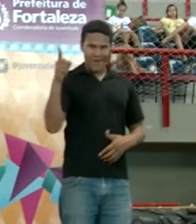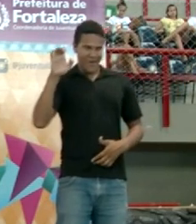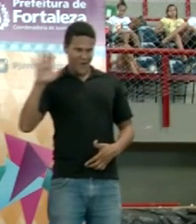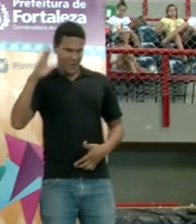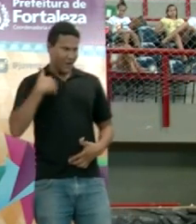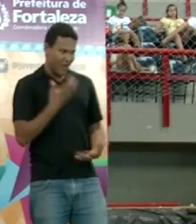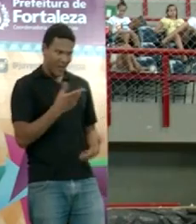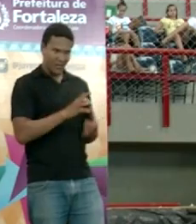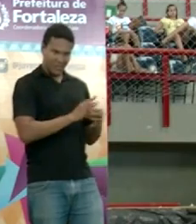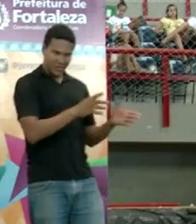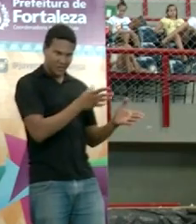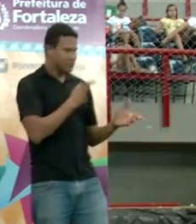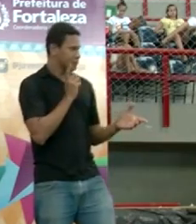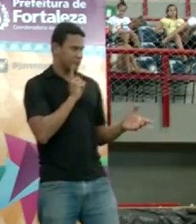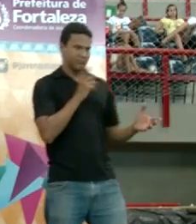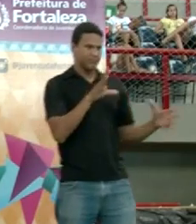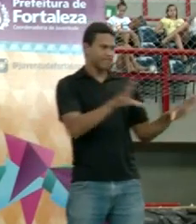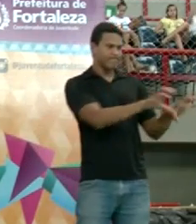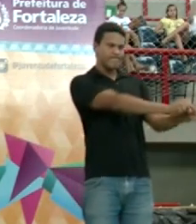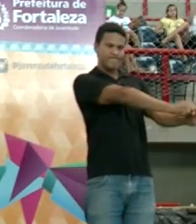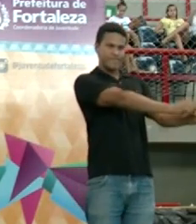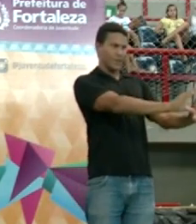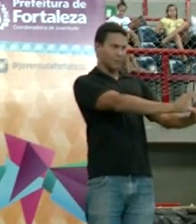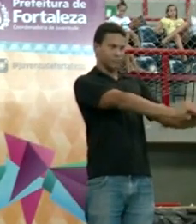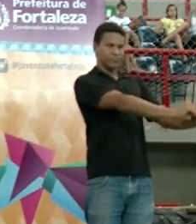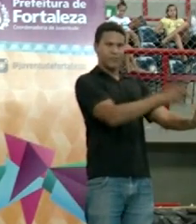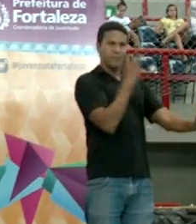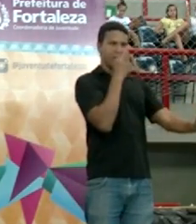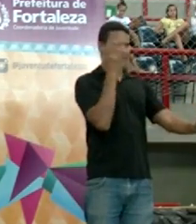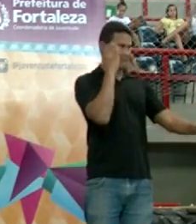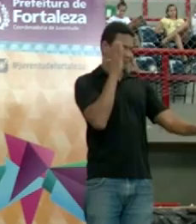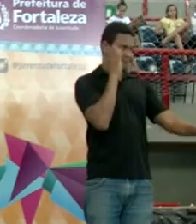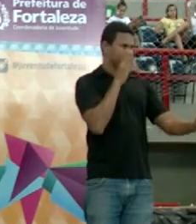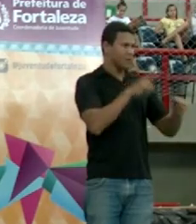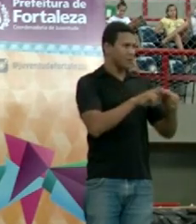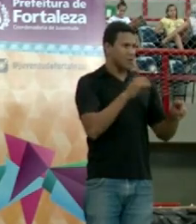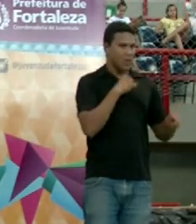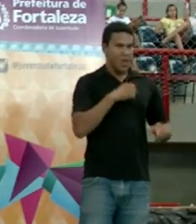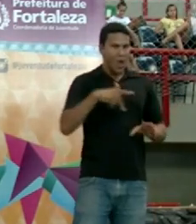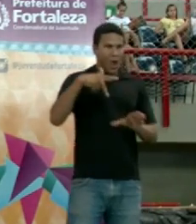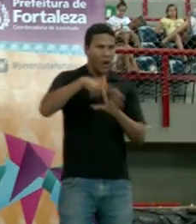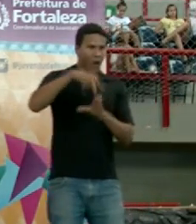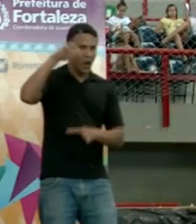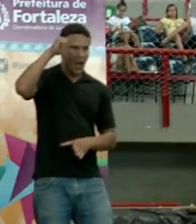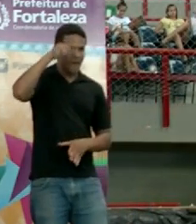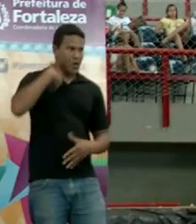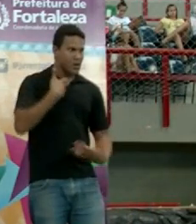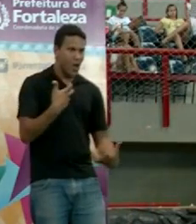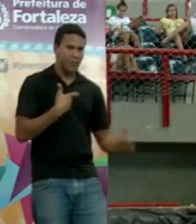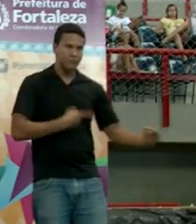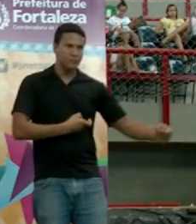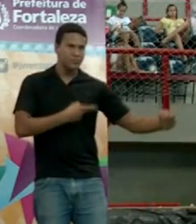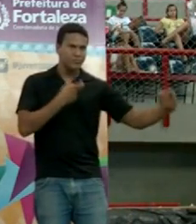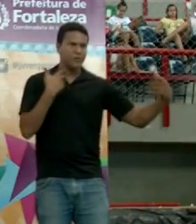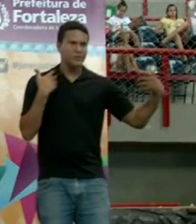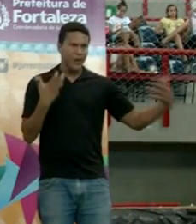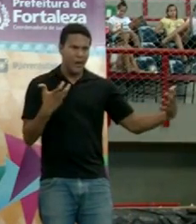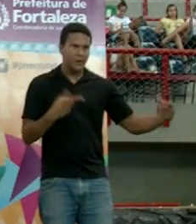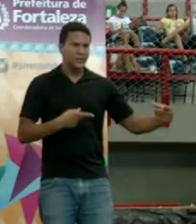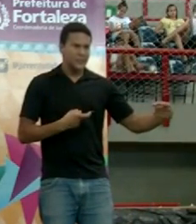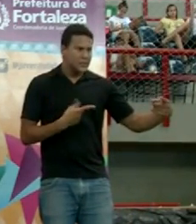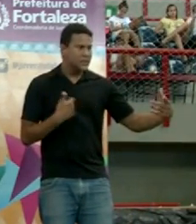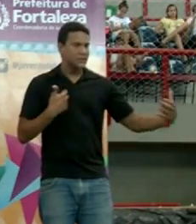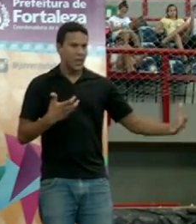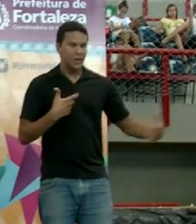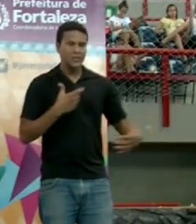cavaleiro vive de guerra. Qual é o cavaleiro que não vai querer ir para a maior guerra da época? Todos esses fatores levaram uma multidão às